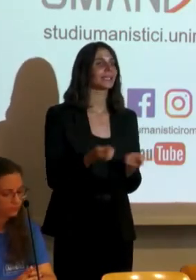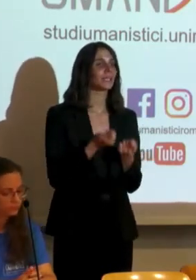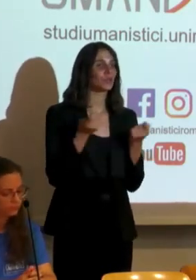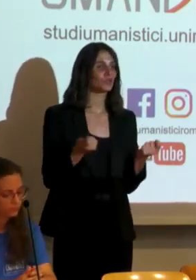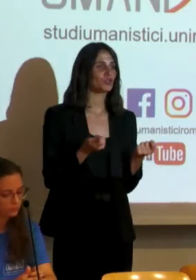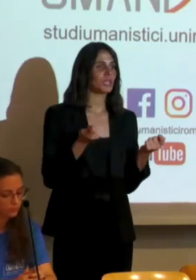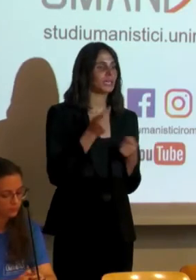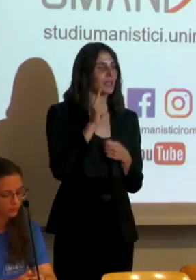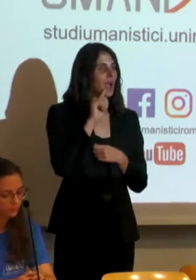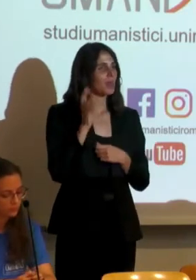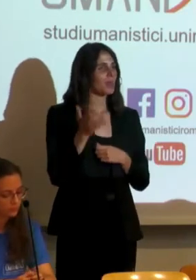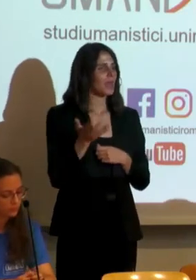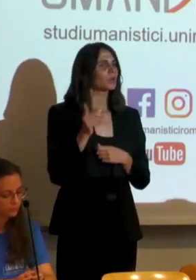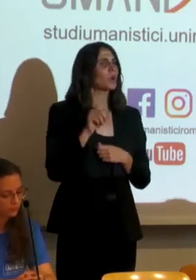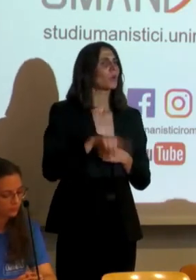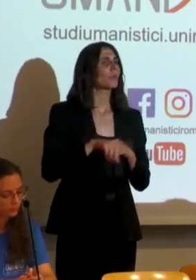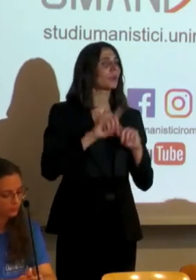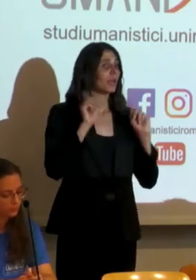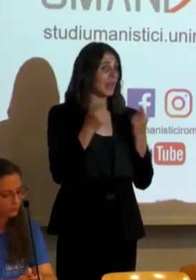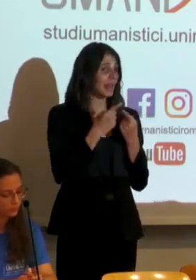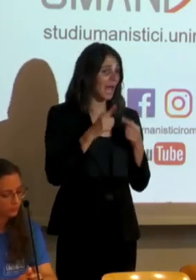anche tirocini post laurea e